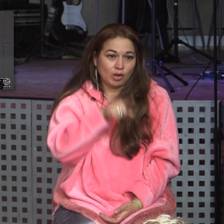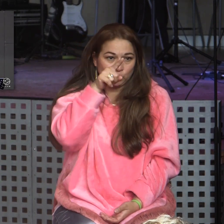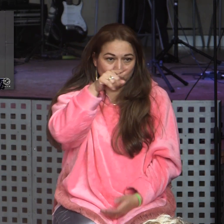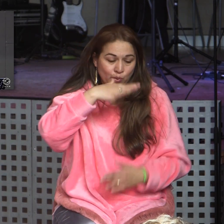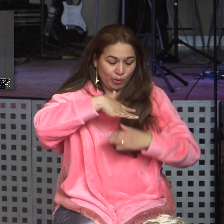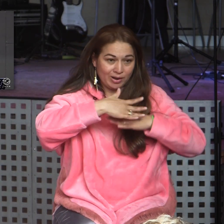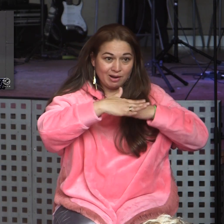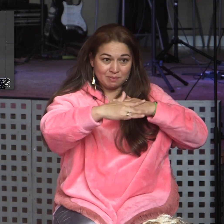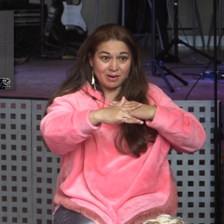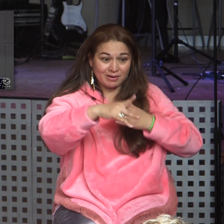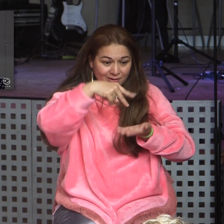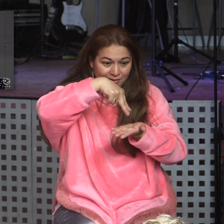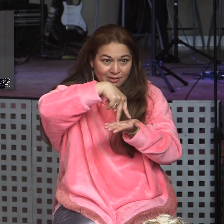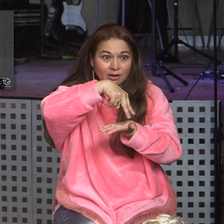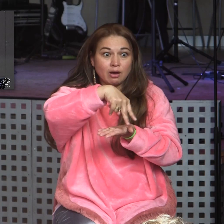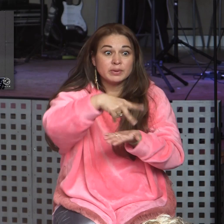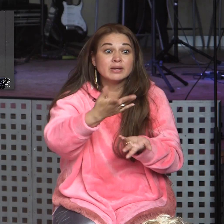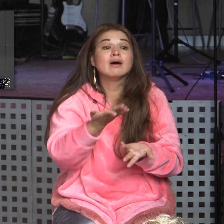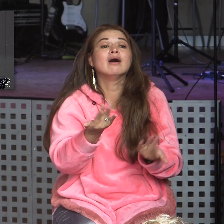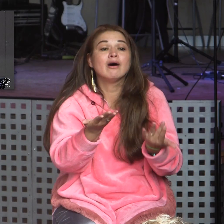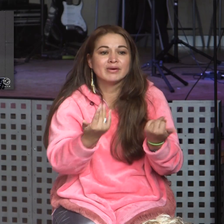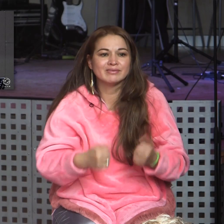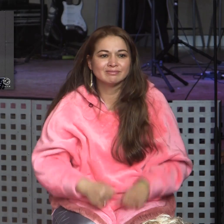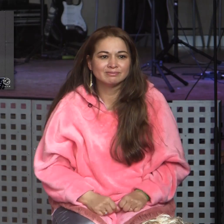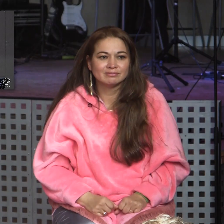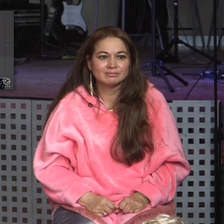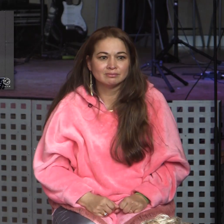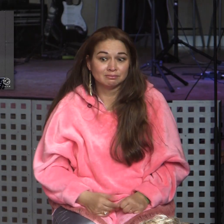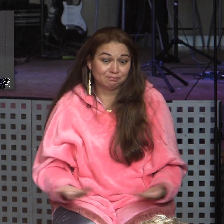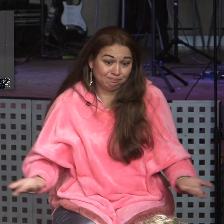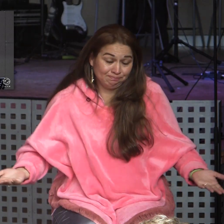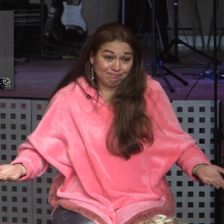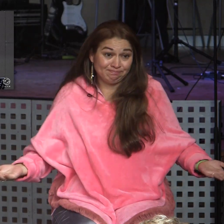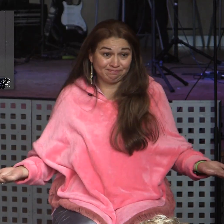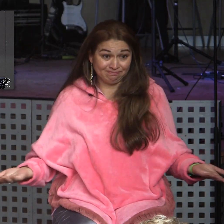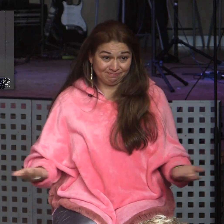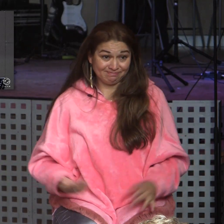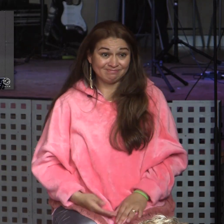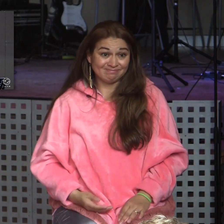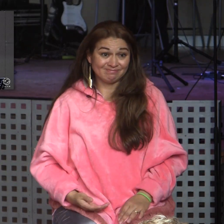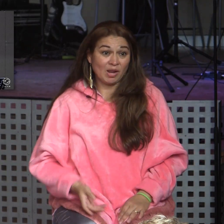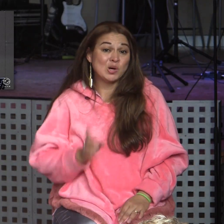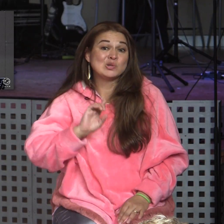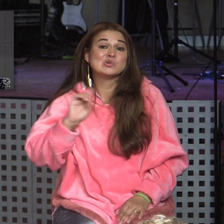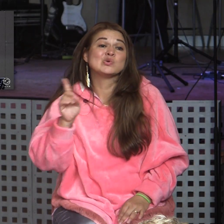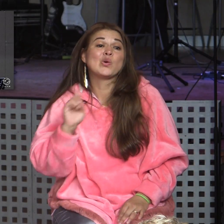Si lo hace, genial, pero si no lo hace, ¿qué cambia? ¿Qué va a pasar?